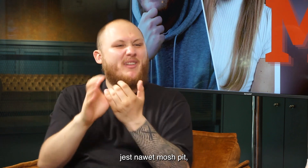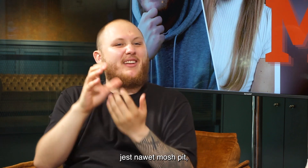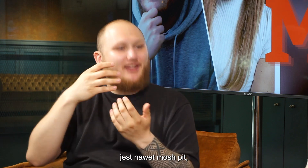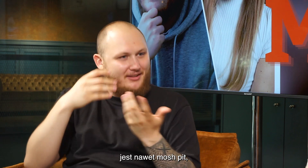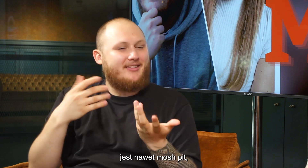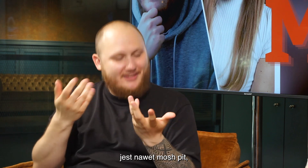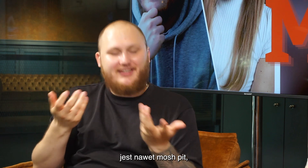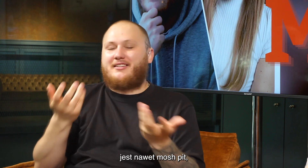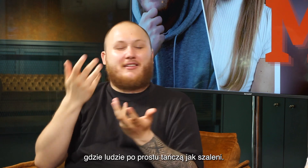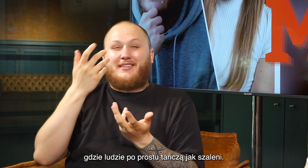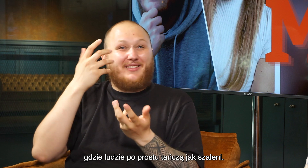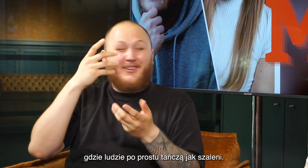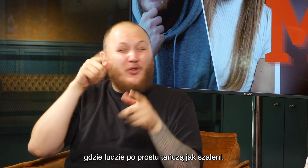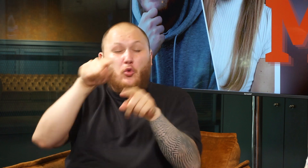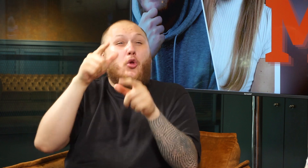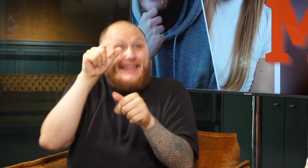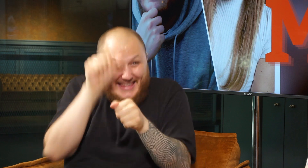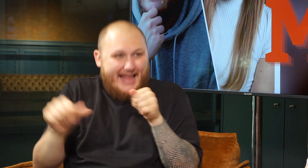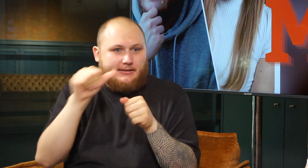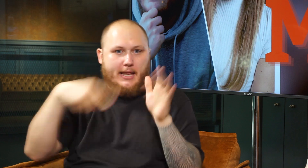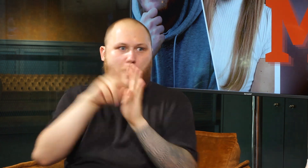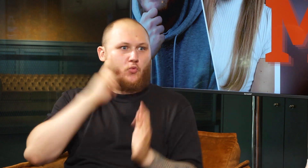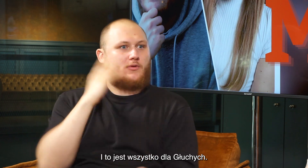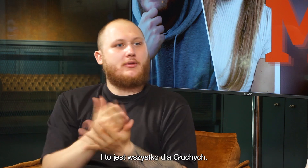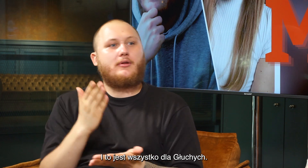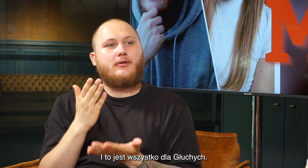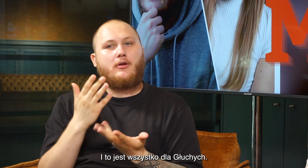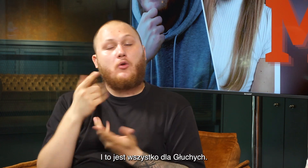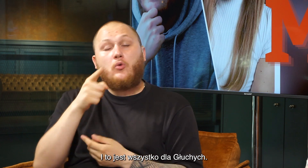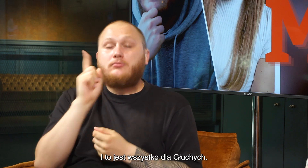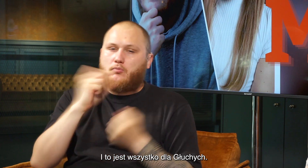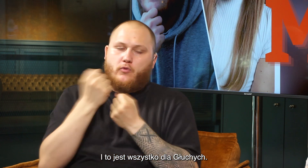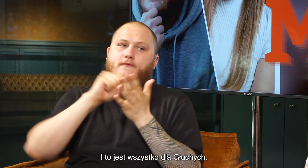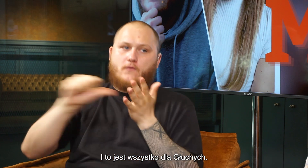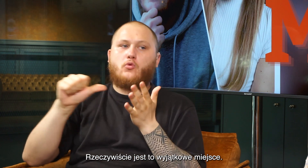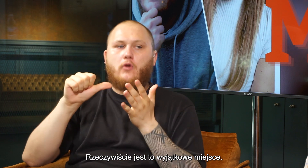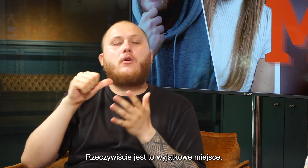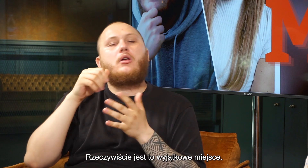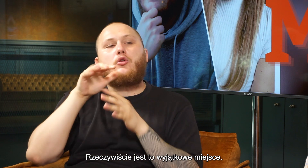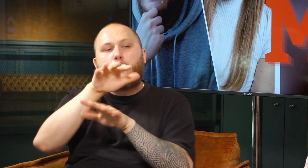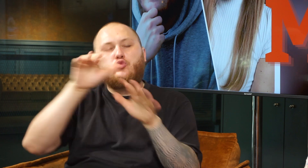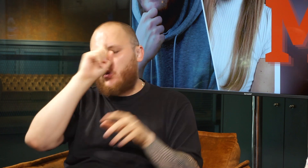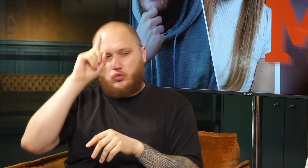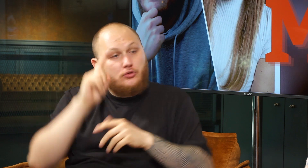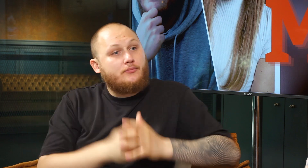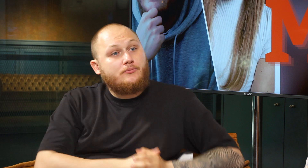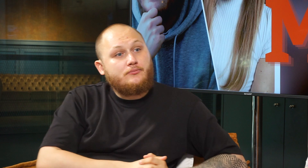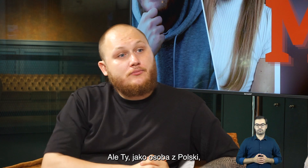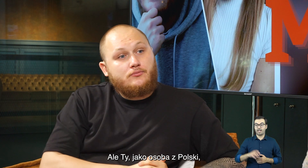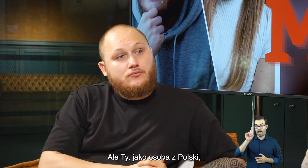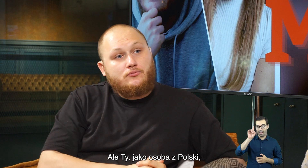jest nad maszpit, gdzie ludzie po prostu tańczą jak szaleni. I to jest wszystko dla głuchych, więc to rzeczywiście jest wyjątkowe